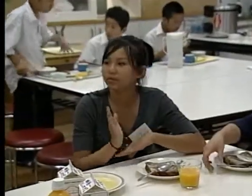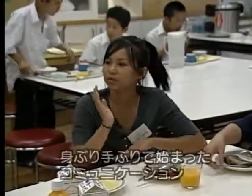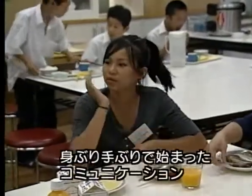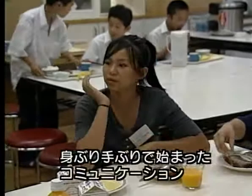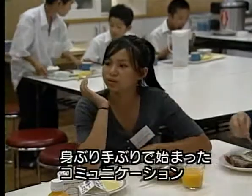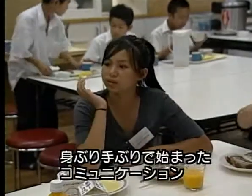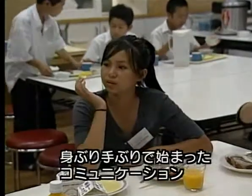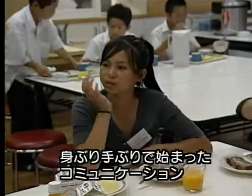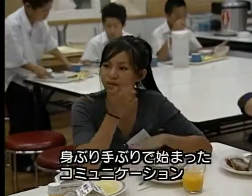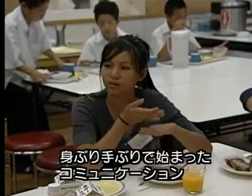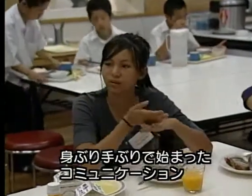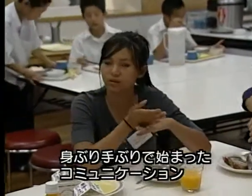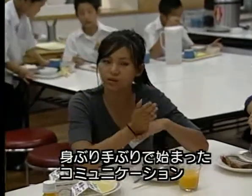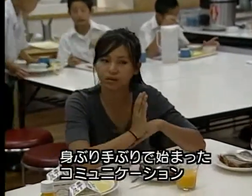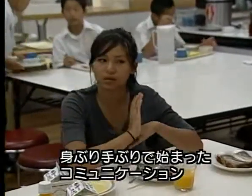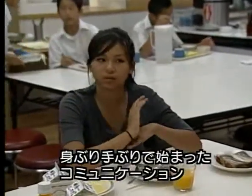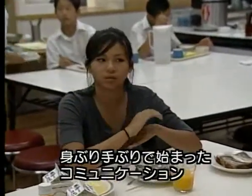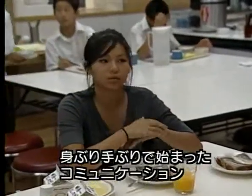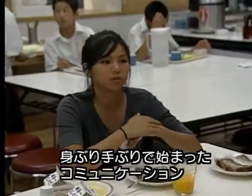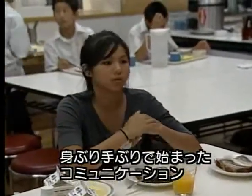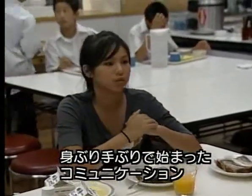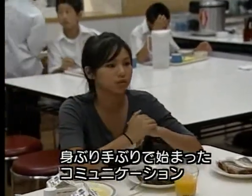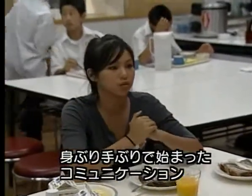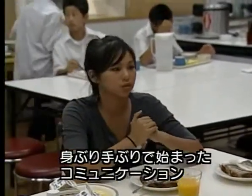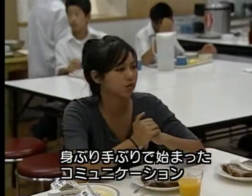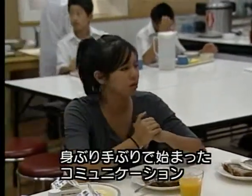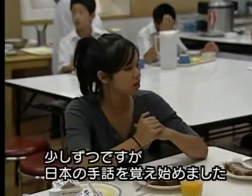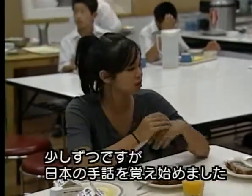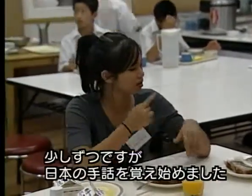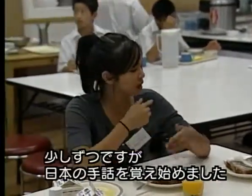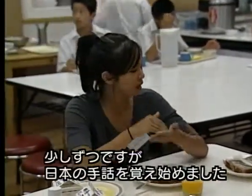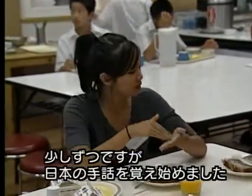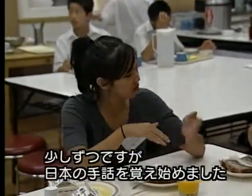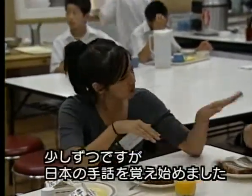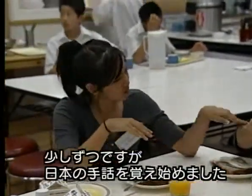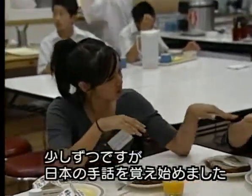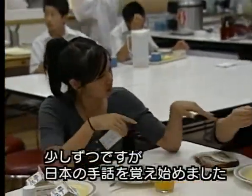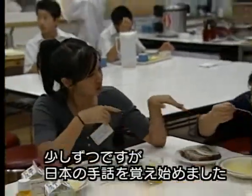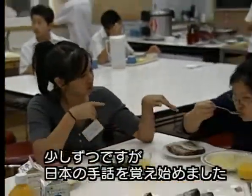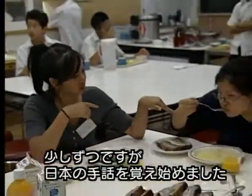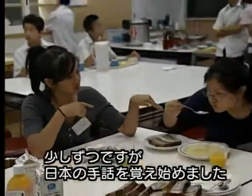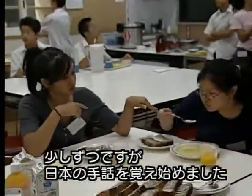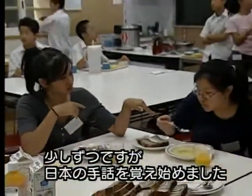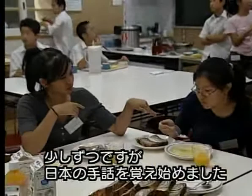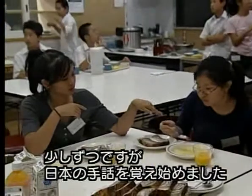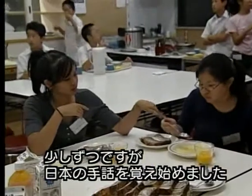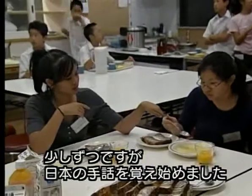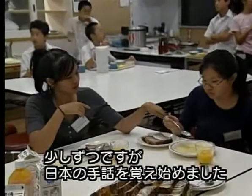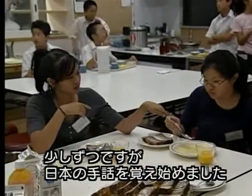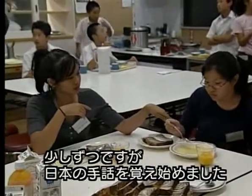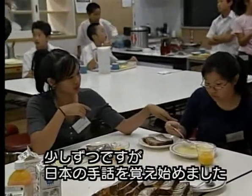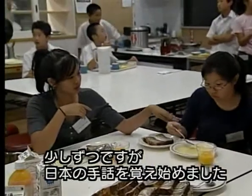身振り手振りで始まったコミュニケーション。少しずつですが、日本の手話を覚え始め